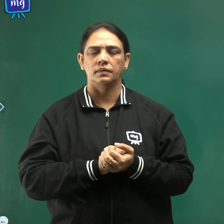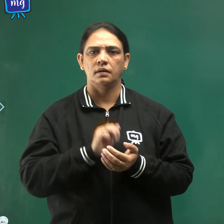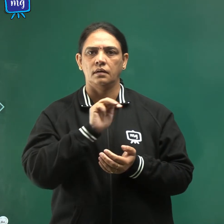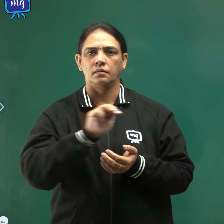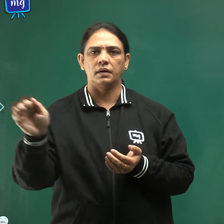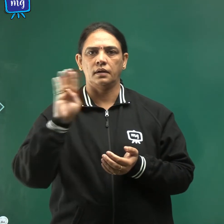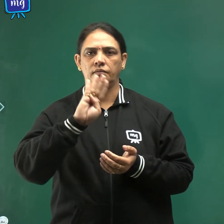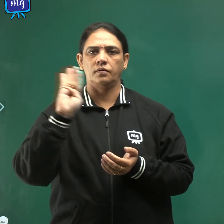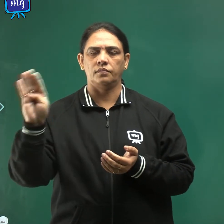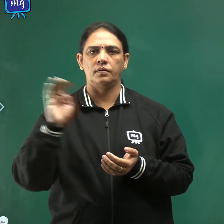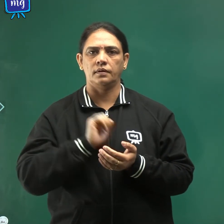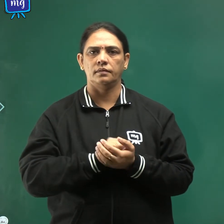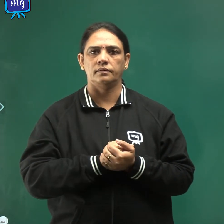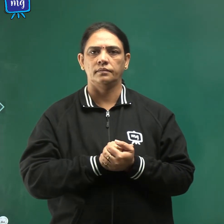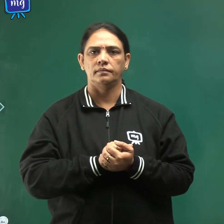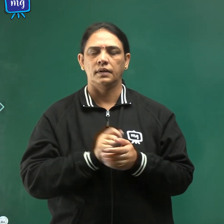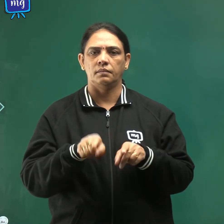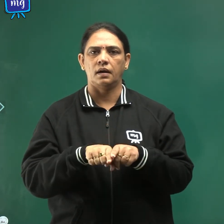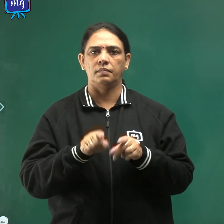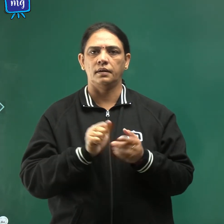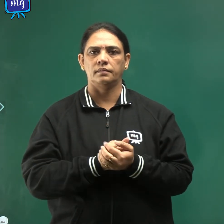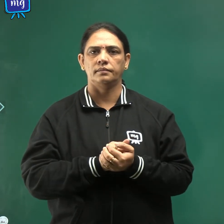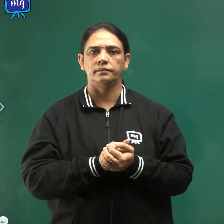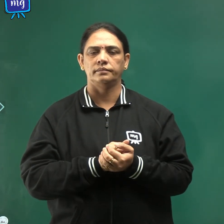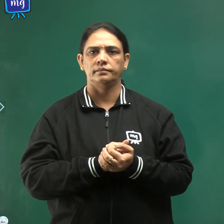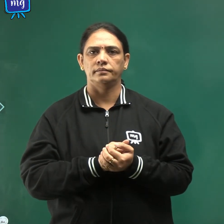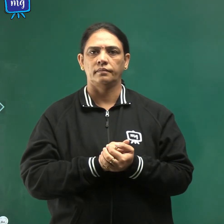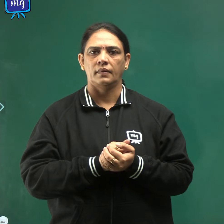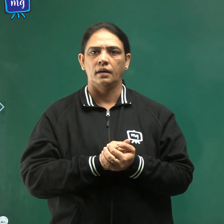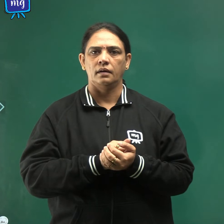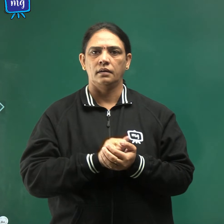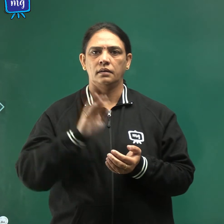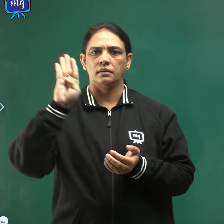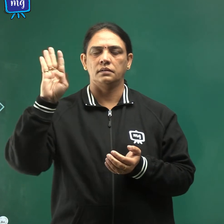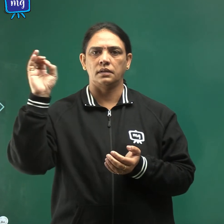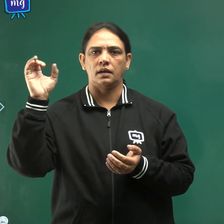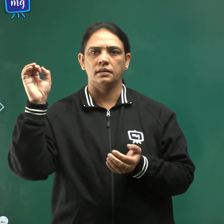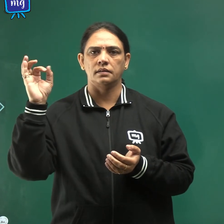बटे 44 बराबर 40 प्लस